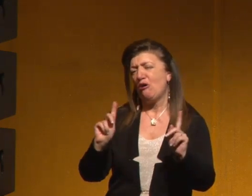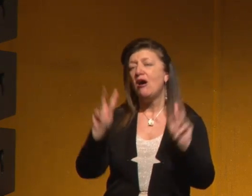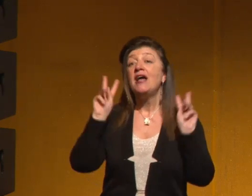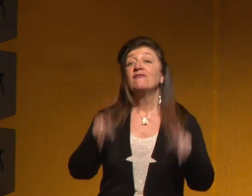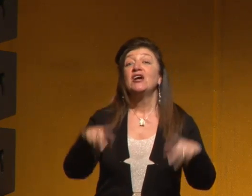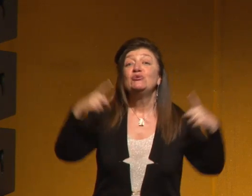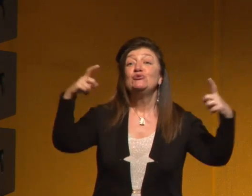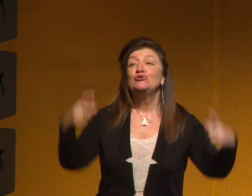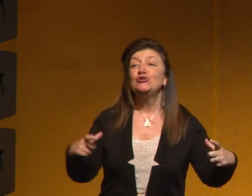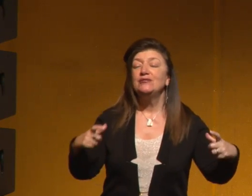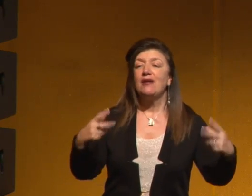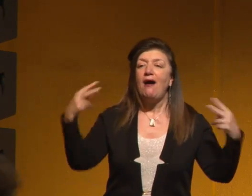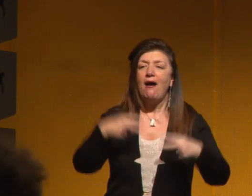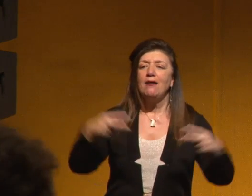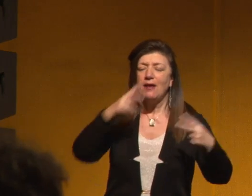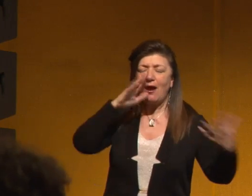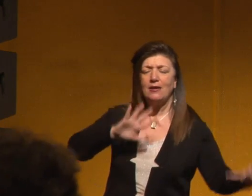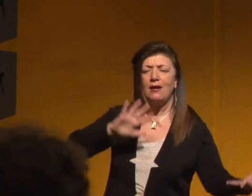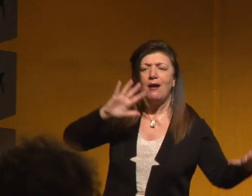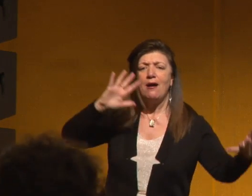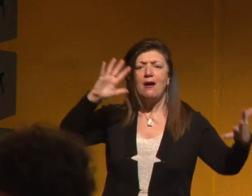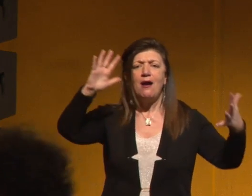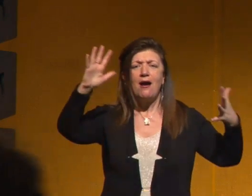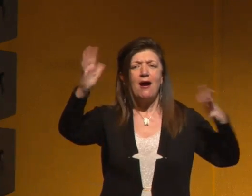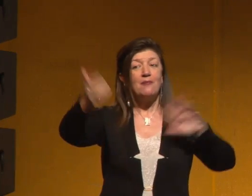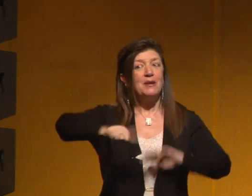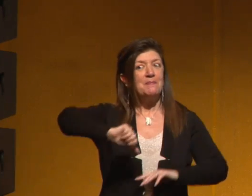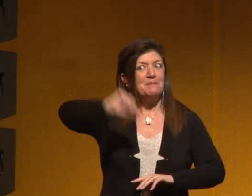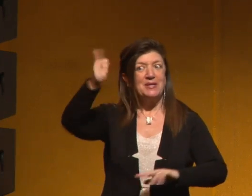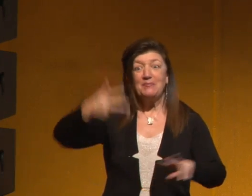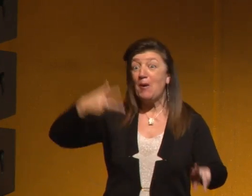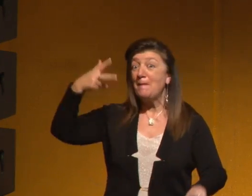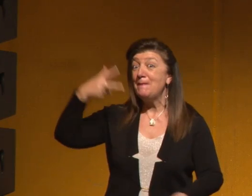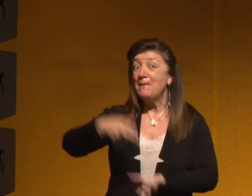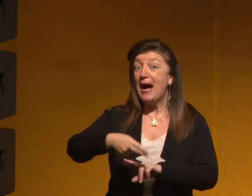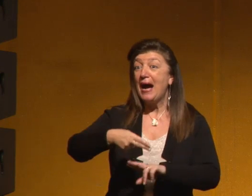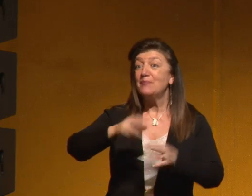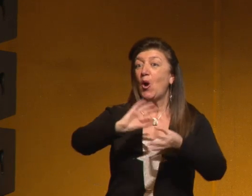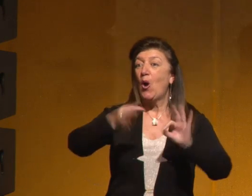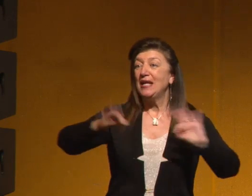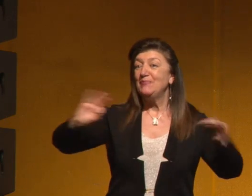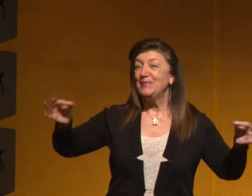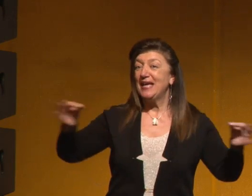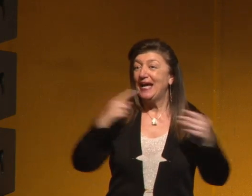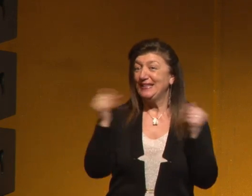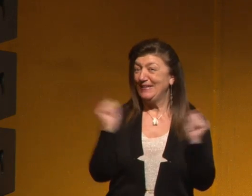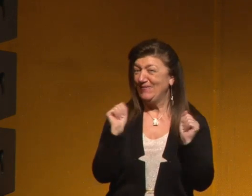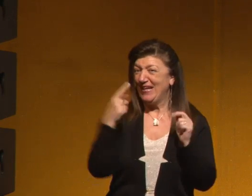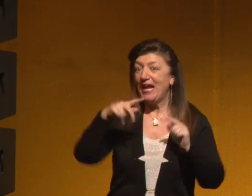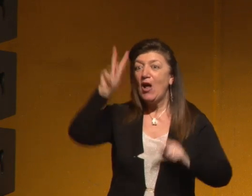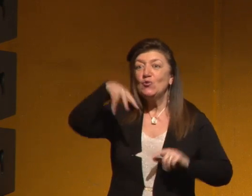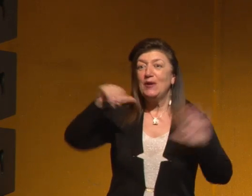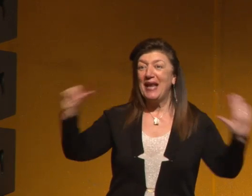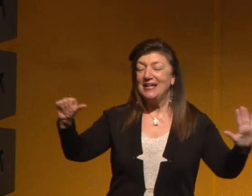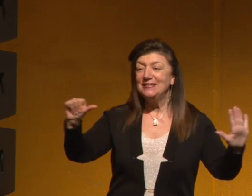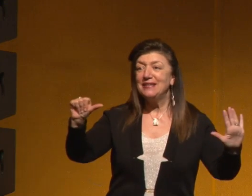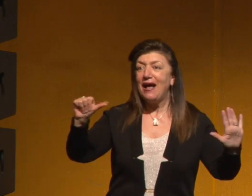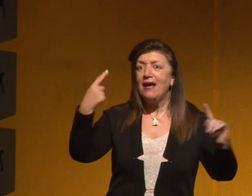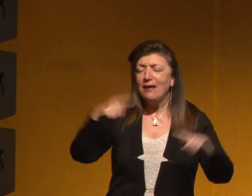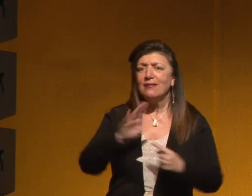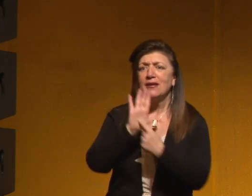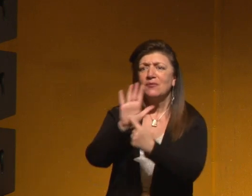cambiata in questi anni è cambiata da quelli olimpiadi invernali del 2006 quando capisce che la sua storia